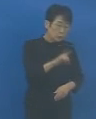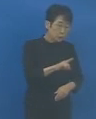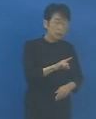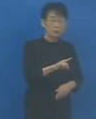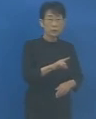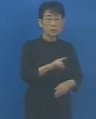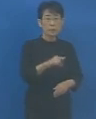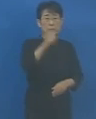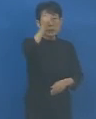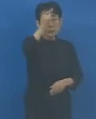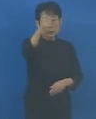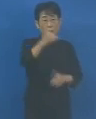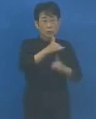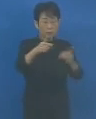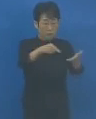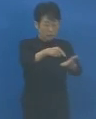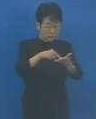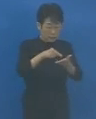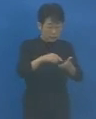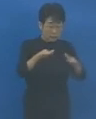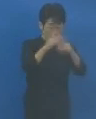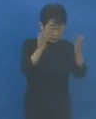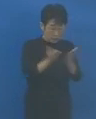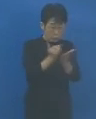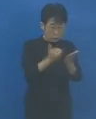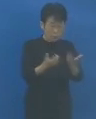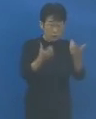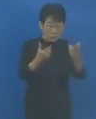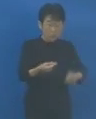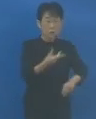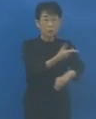望する人たち全員に、行き渡るように